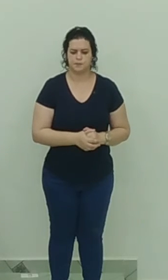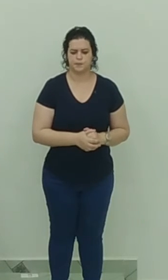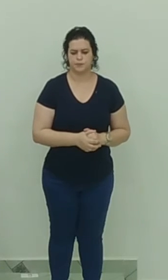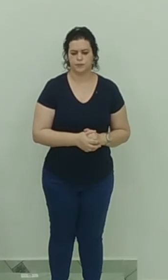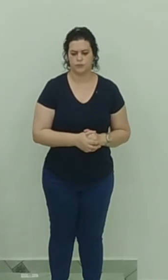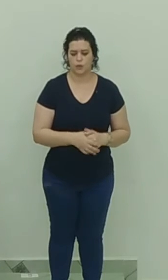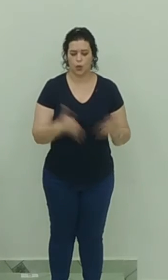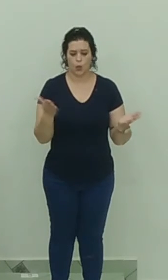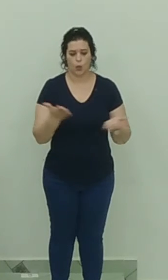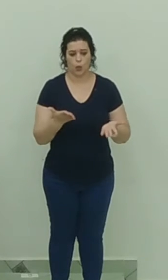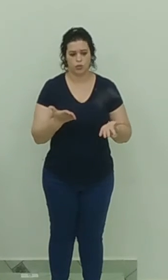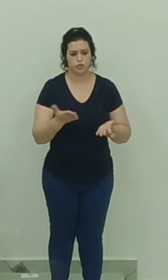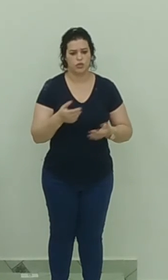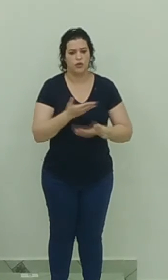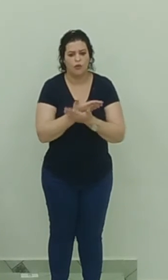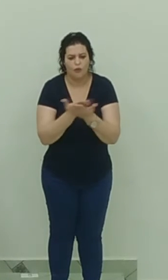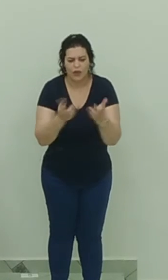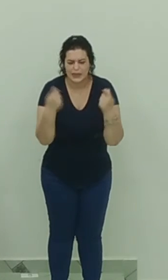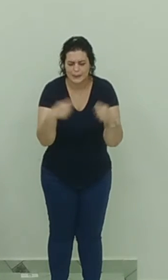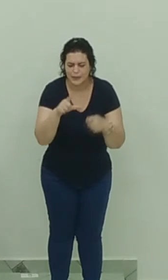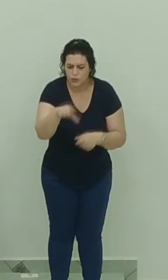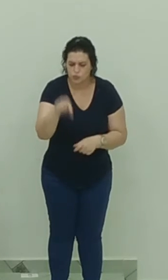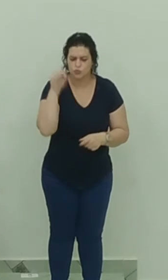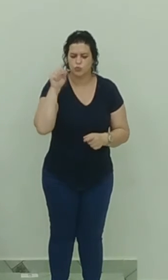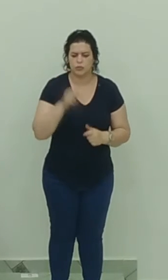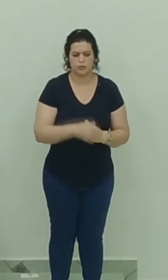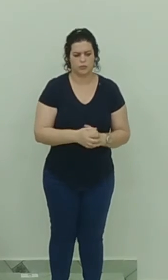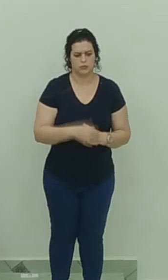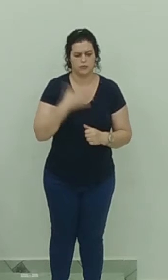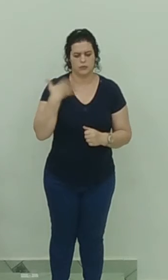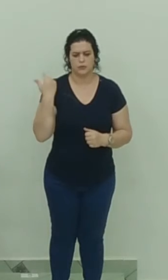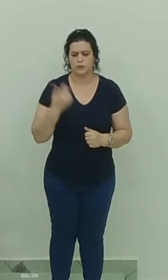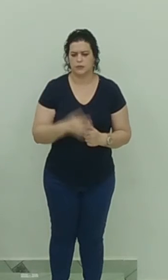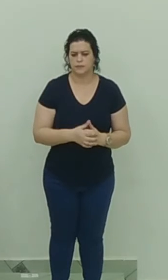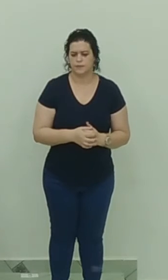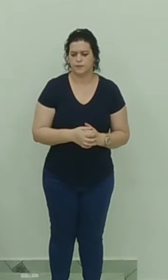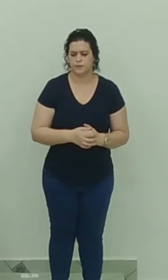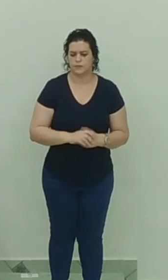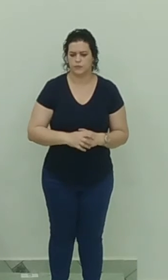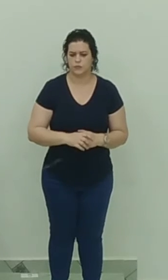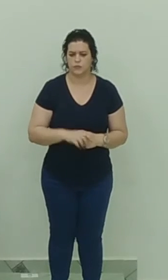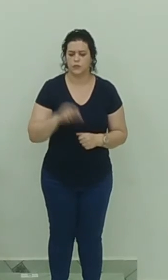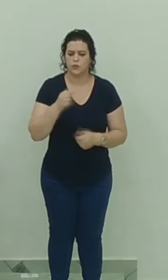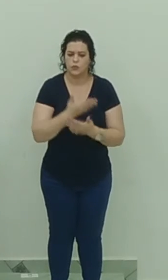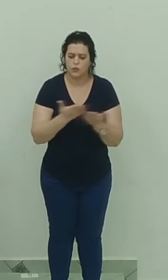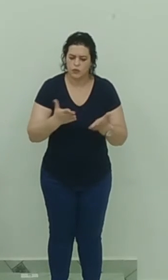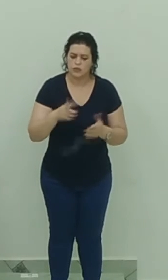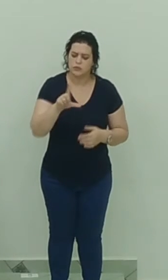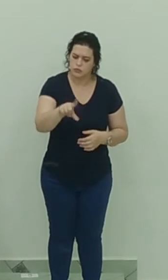Hoje vocês devem decidir, falando, vocês devem servir aos deuses amorreus, os